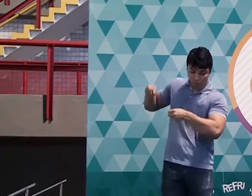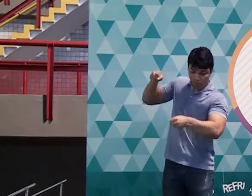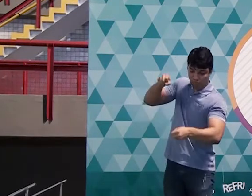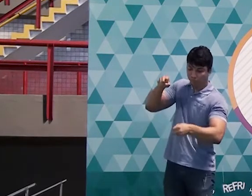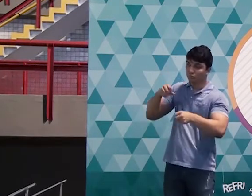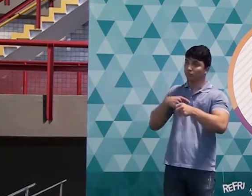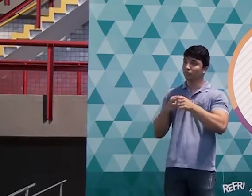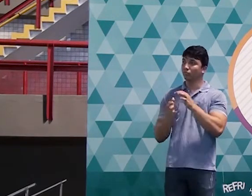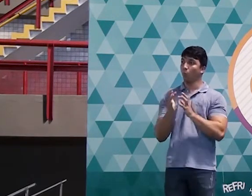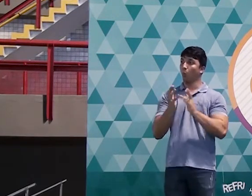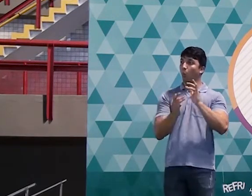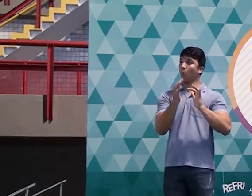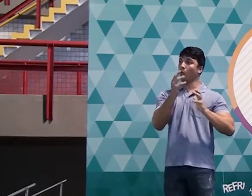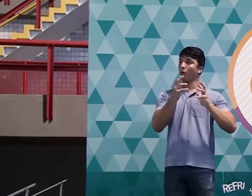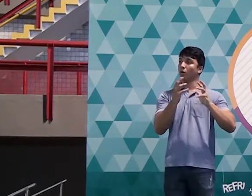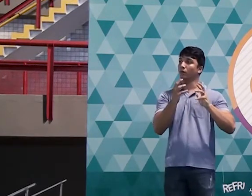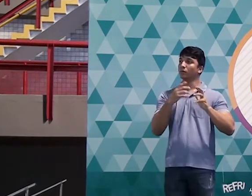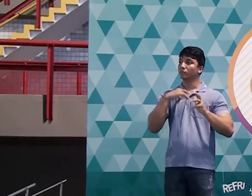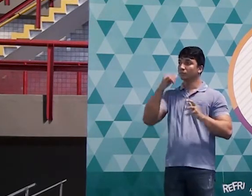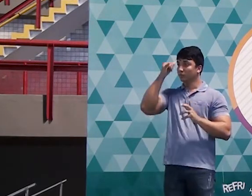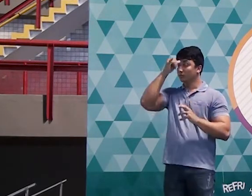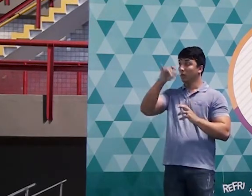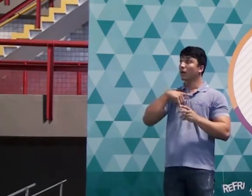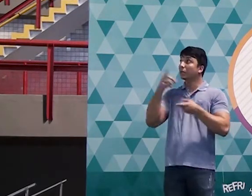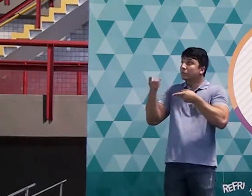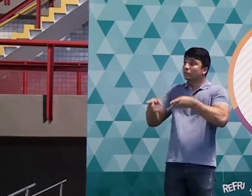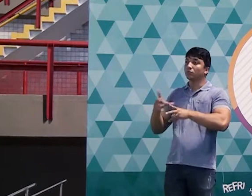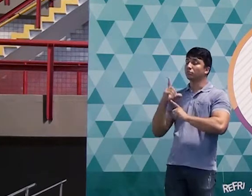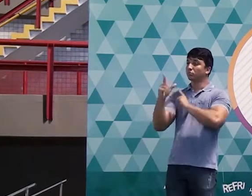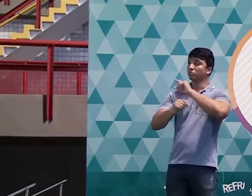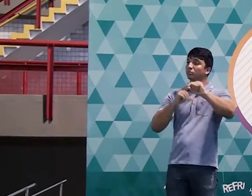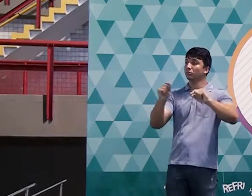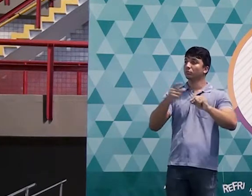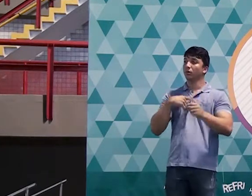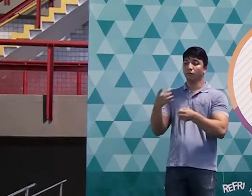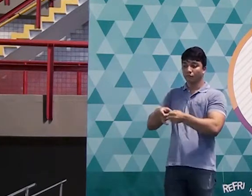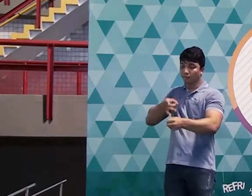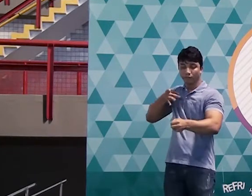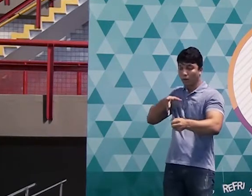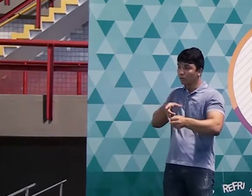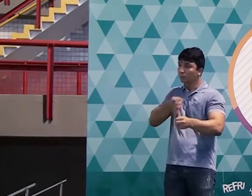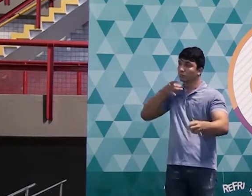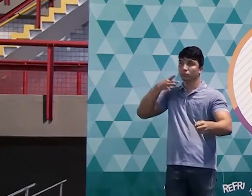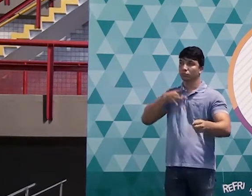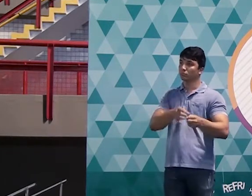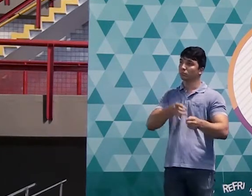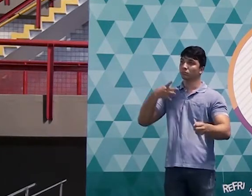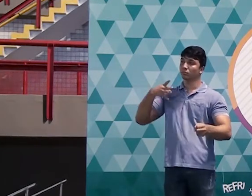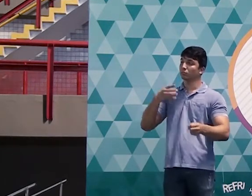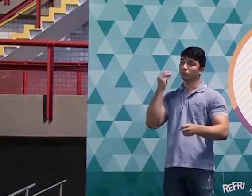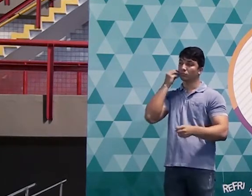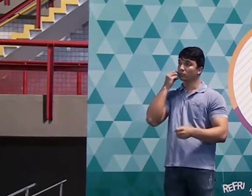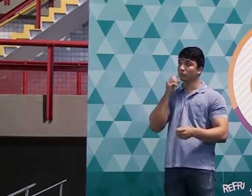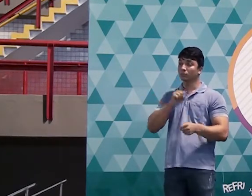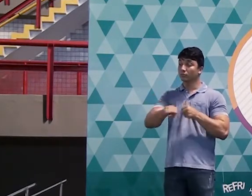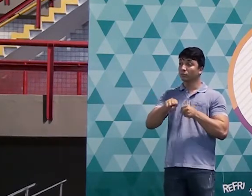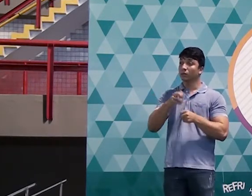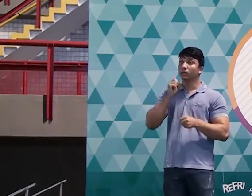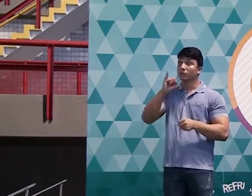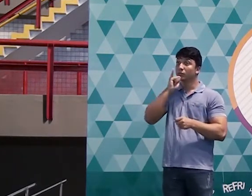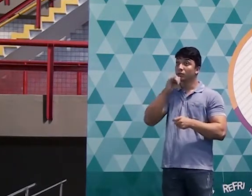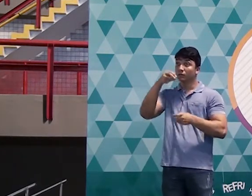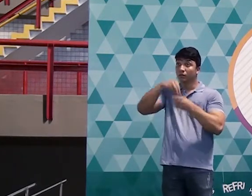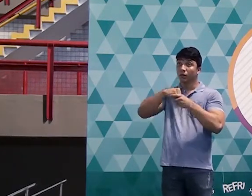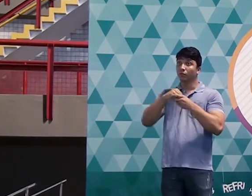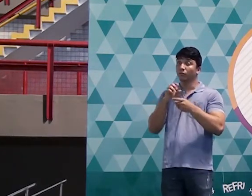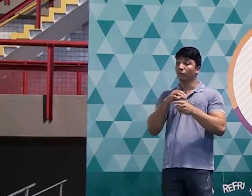negada. Para eles desistirem de subir. Enquanto isso, tome flecha. Tá bom? Se a gente tivesse aqui dentro do